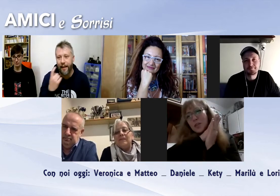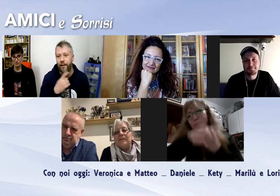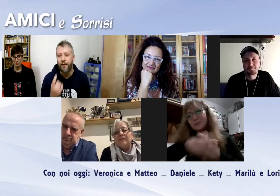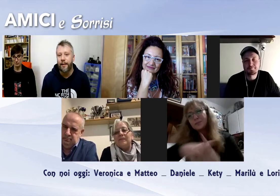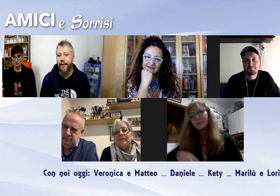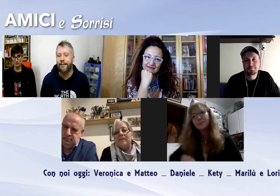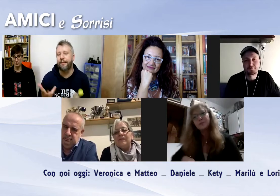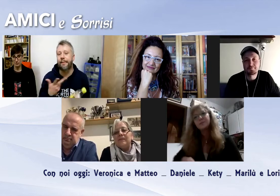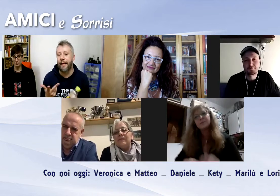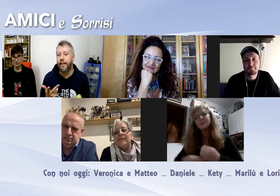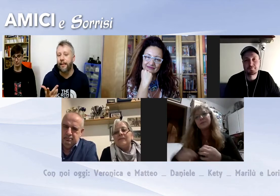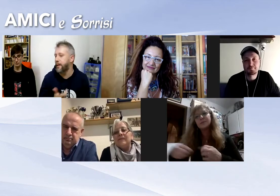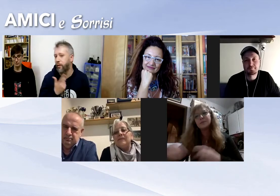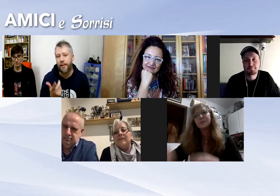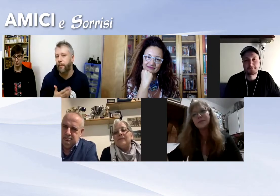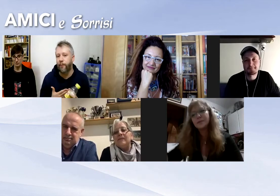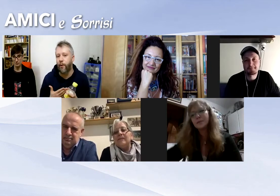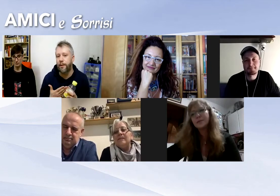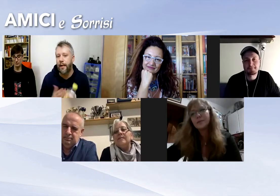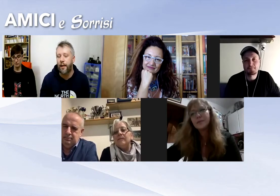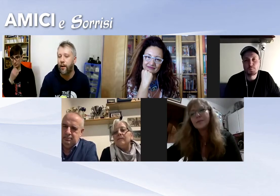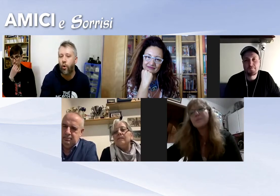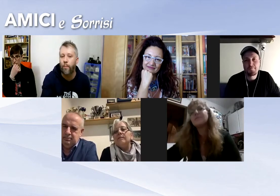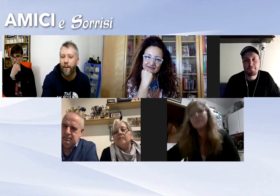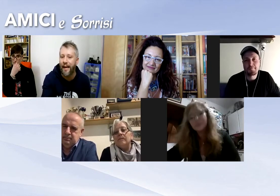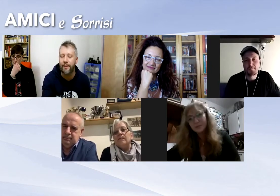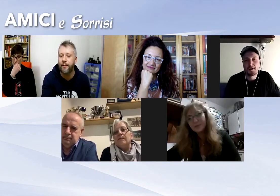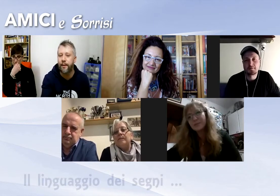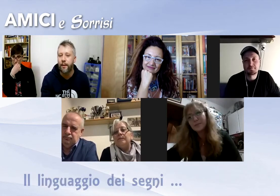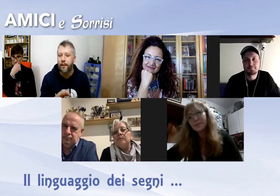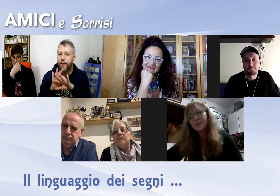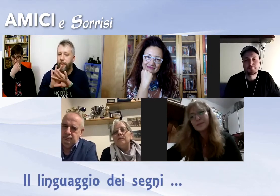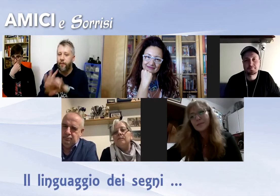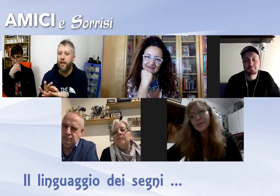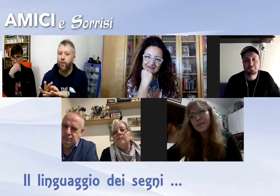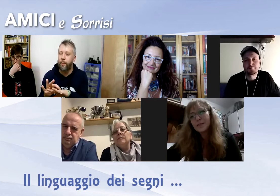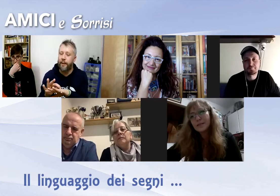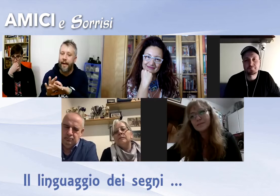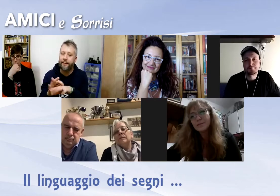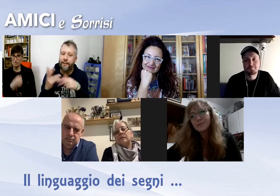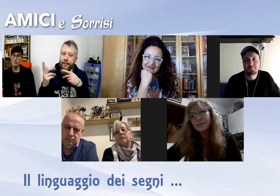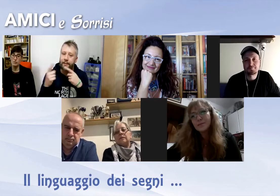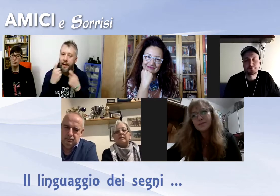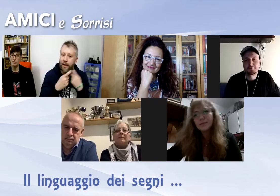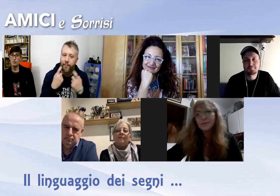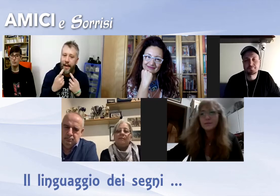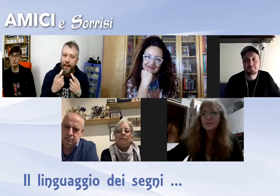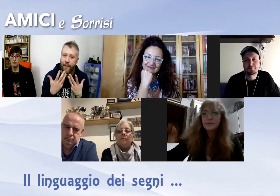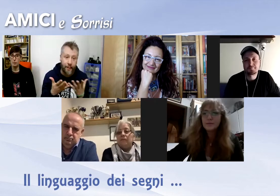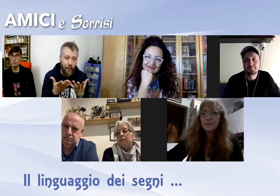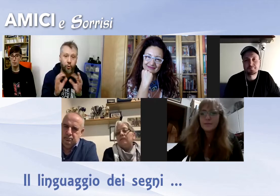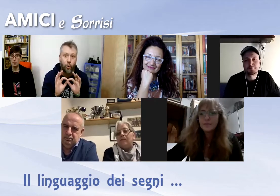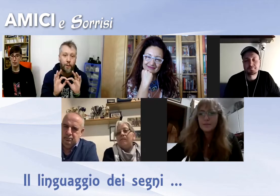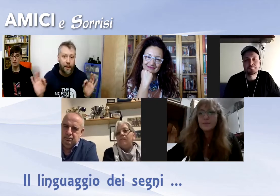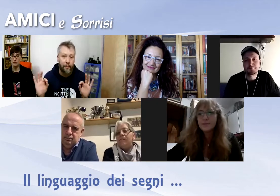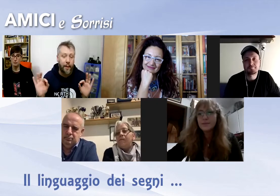io. Le, tanti segni devono essere per forza accompagnati, devono essere per forza accompagnati da labiale,